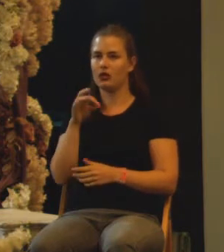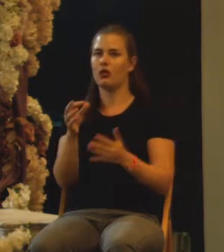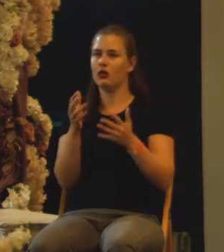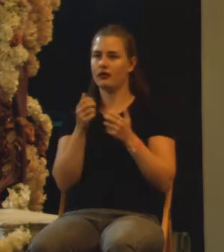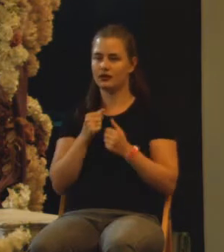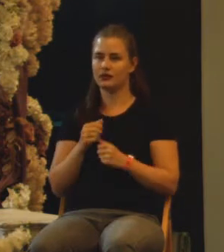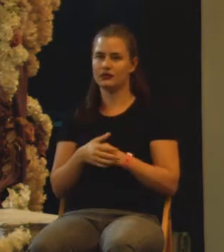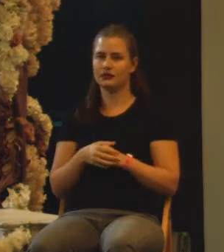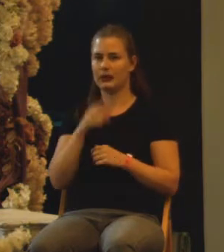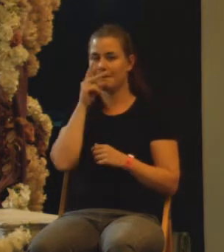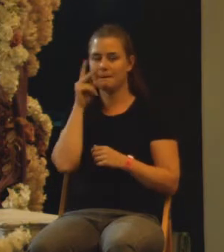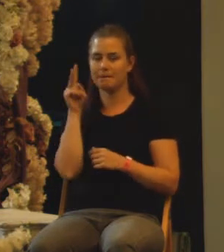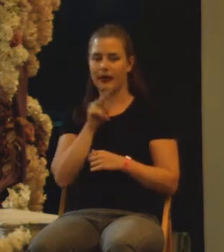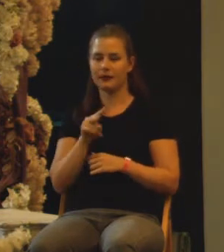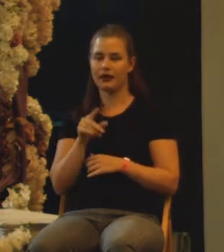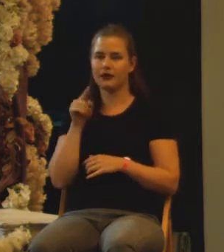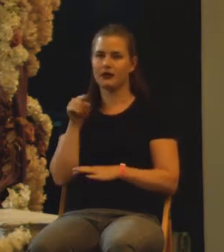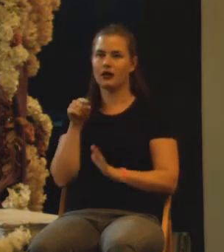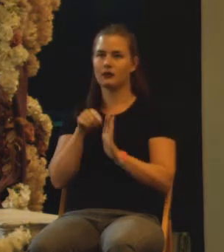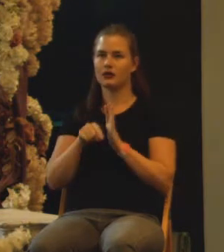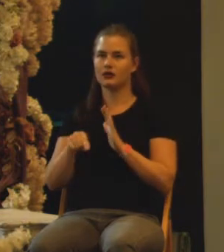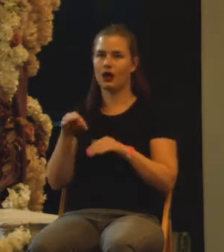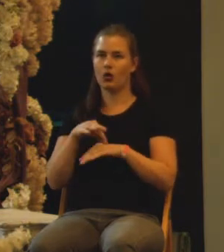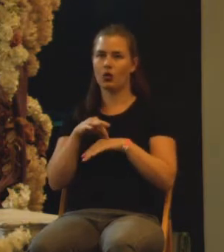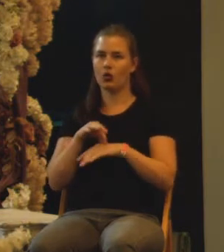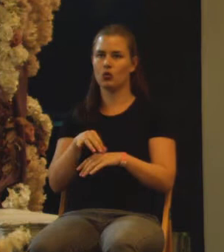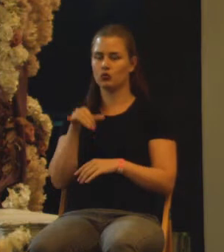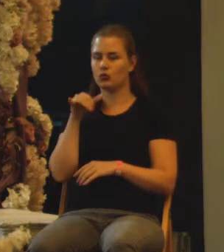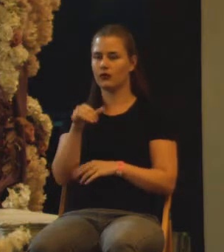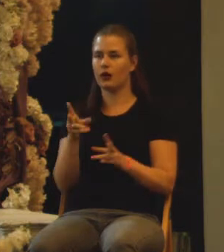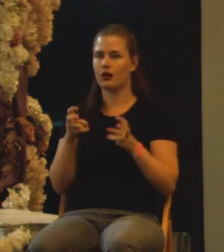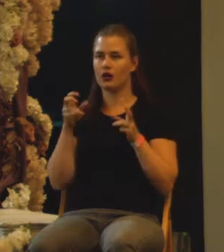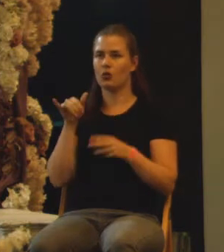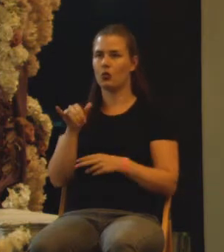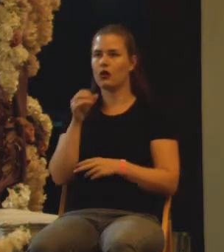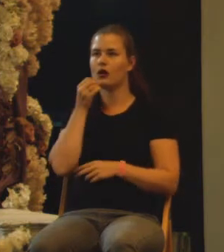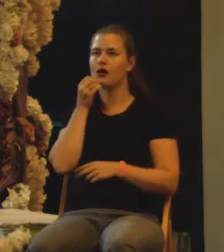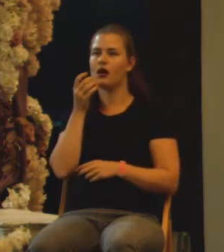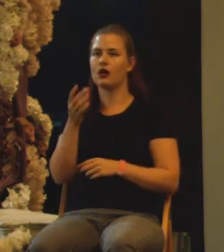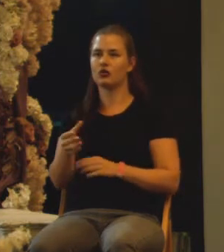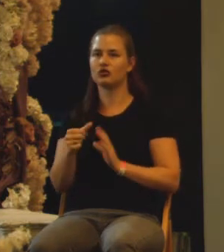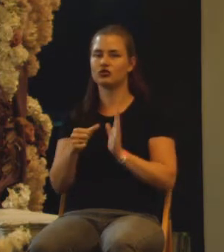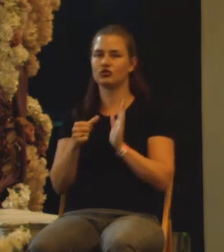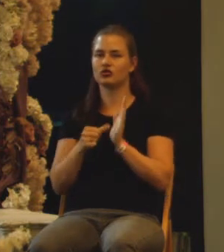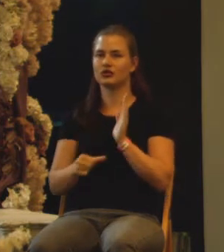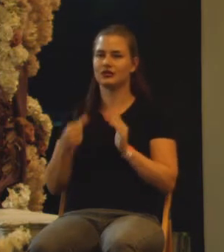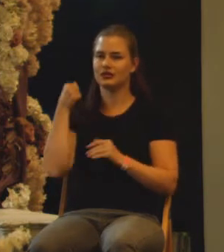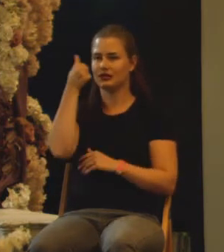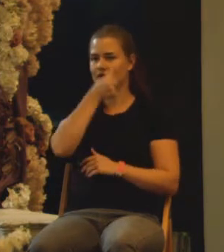возьмем посмотреть. Там, значит, кожица у нее, как у хорошей